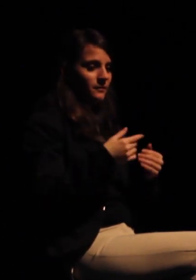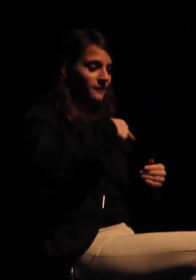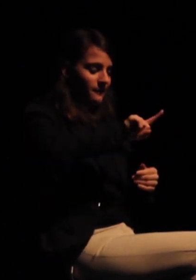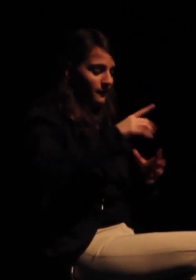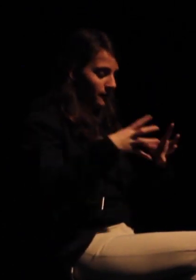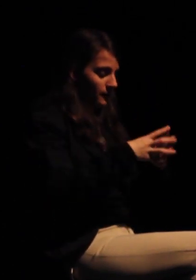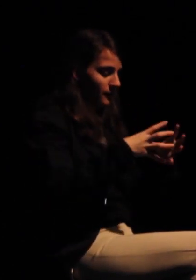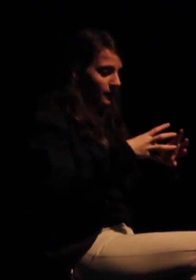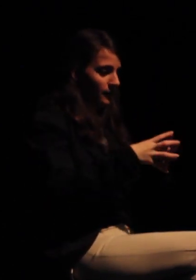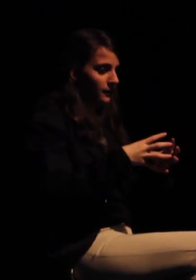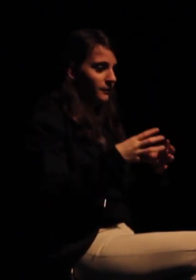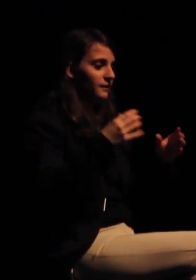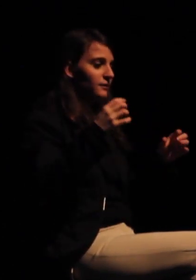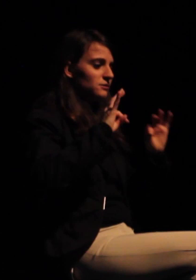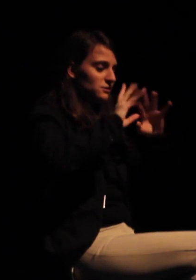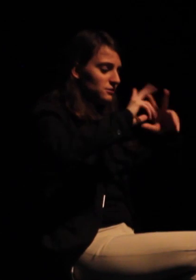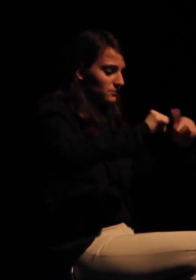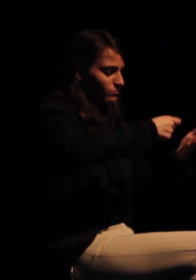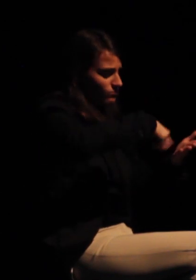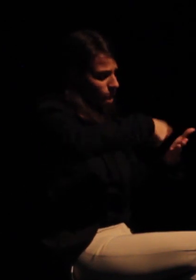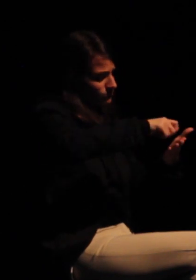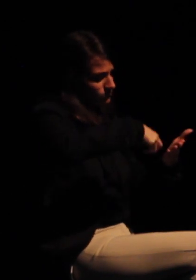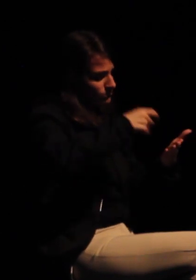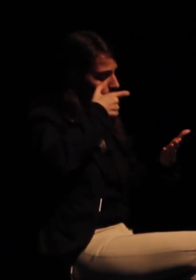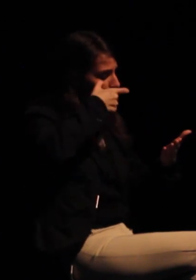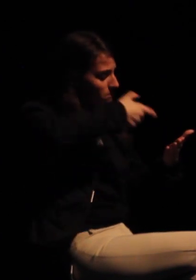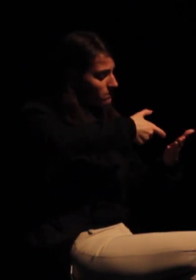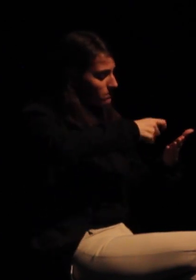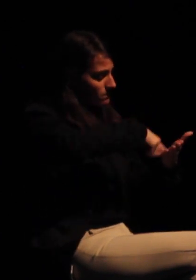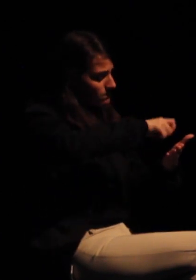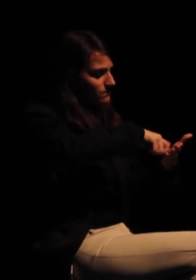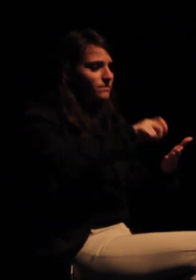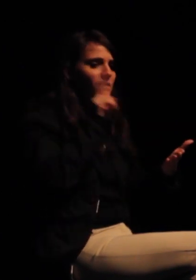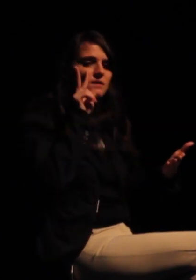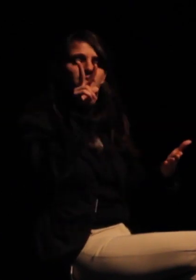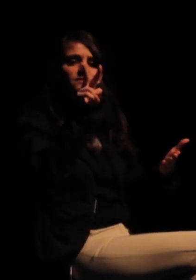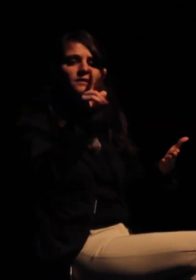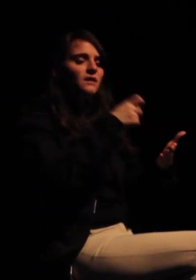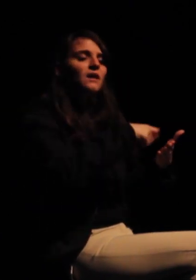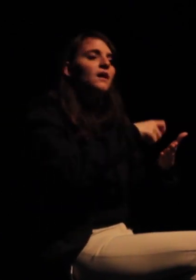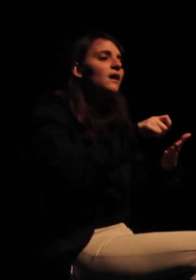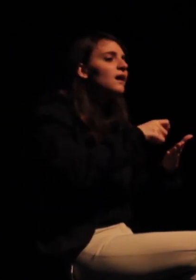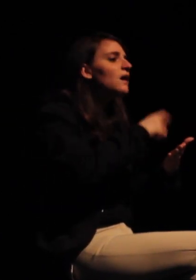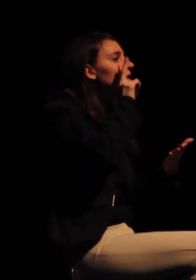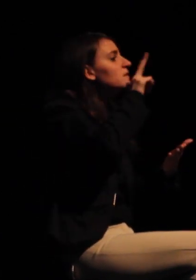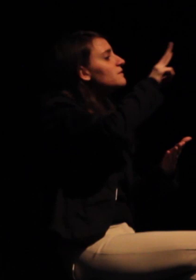bairro e vão anotar tudo de interessante que vocês viram. Observem.